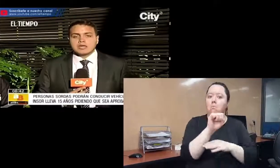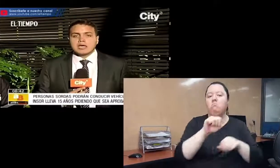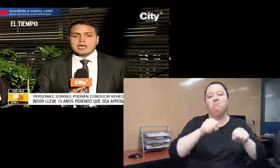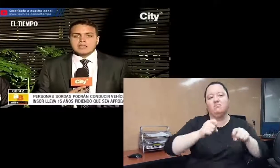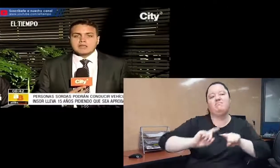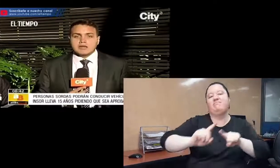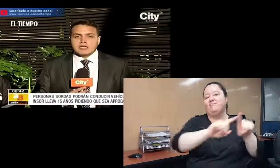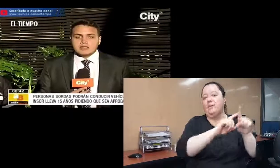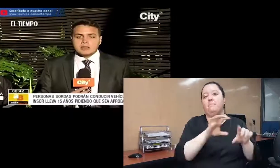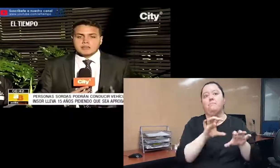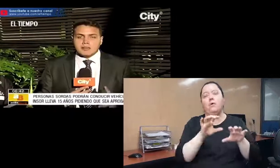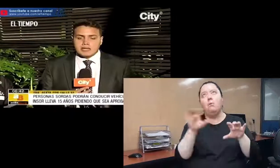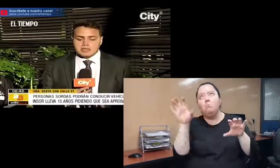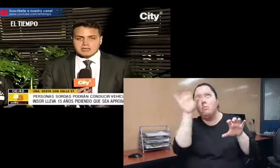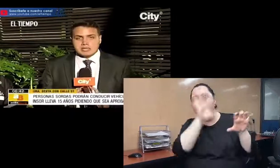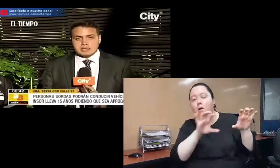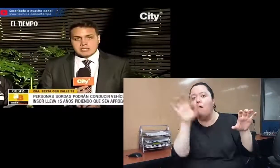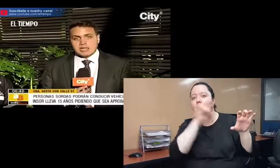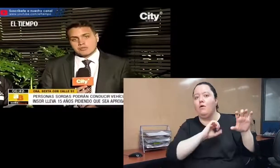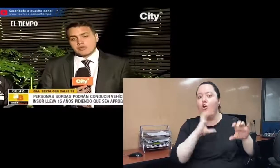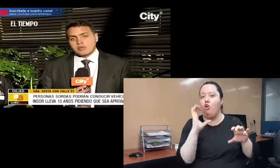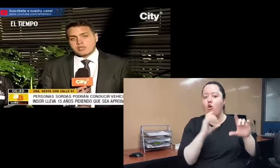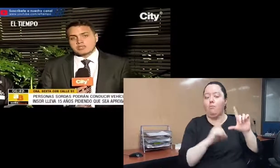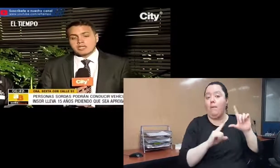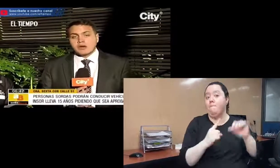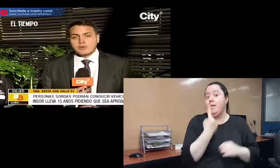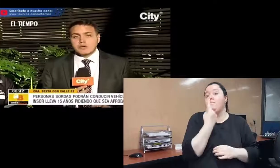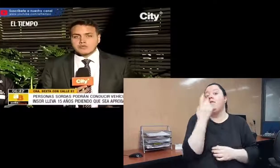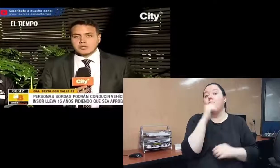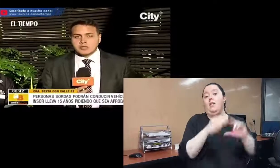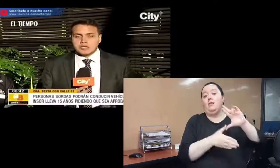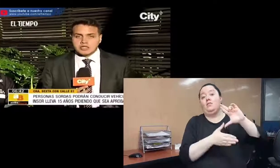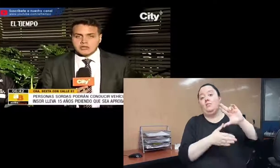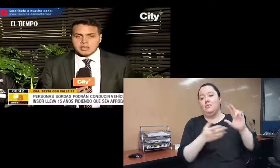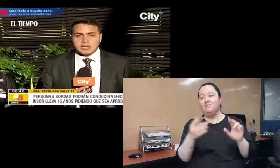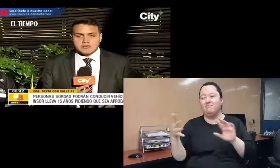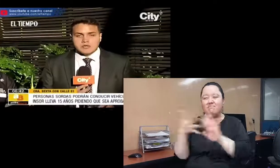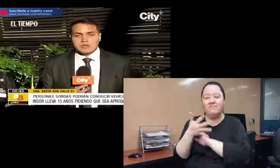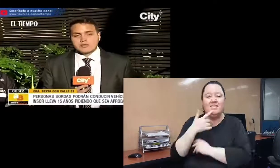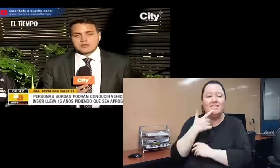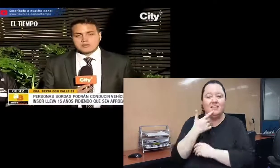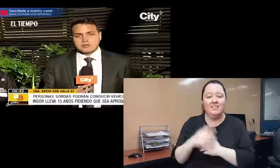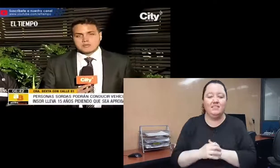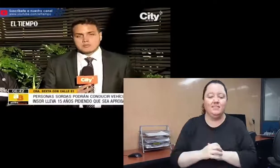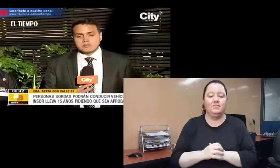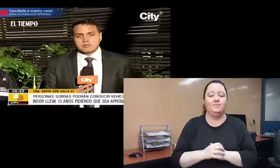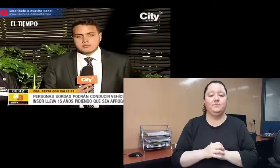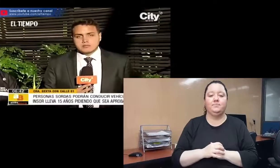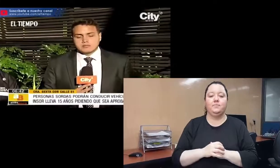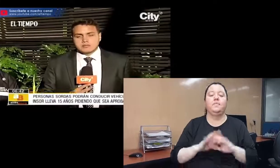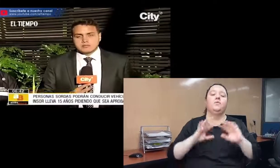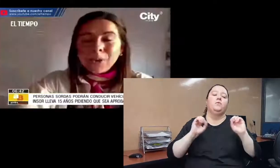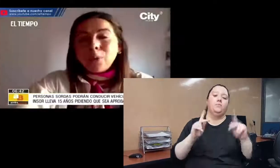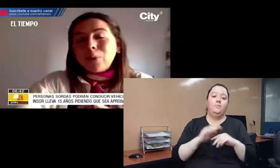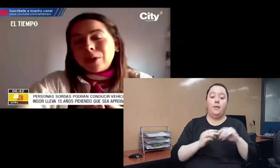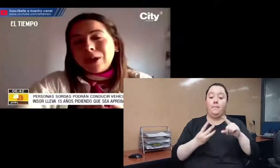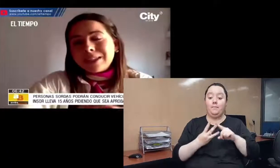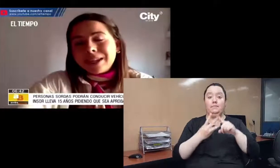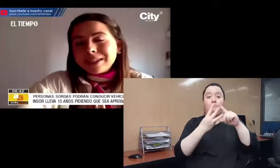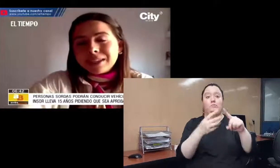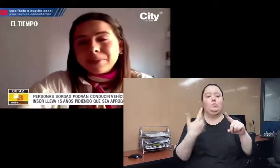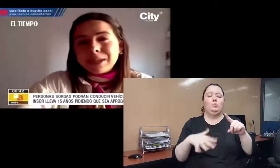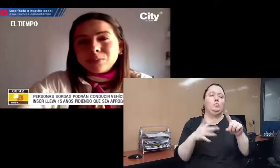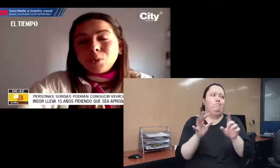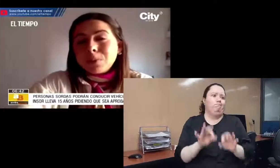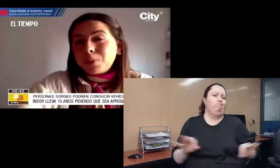conducir en diferentes países. En este caso, en Colombia sería uno de los pioneros en Latinoamérica. Esto fue lo que nos comentó. Bueno, esta